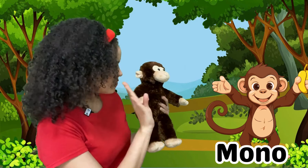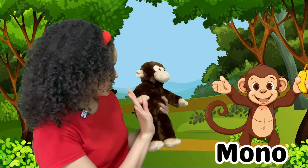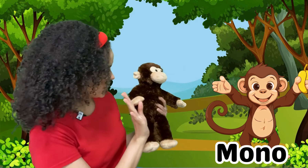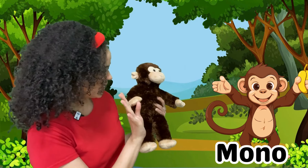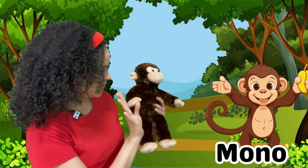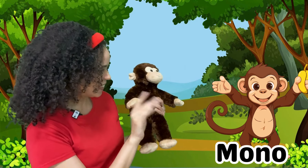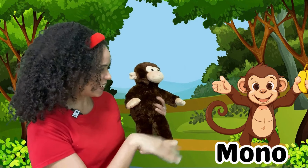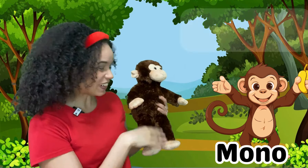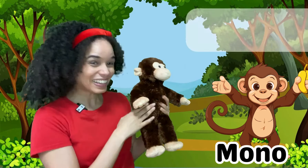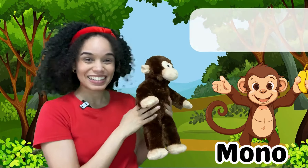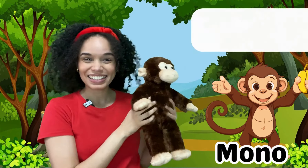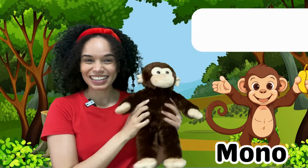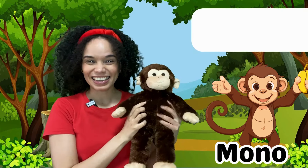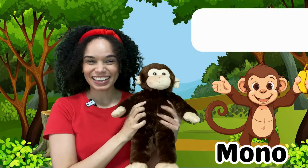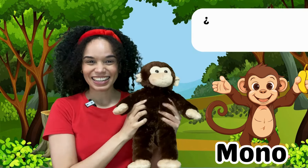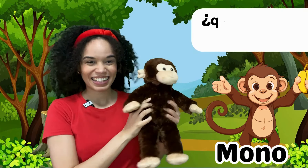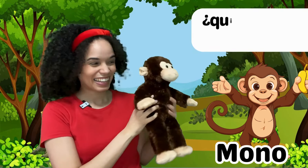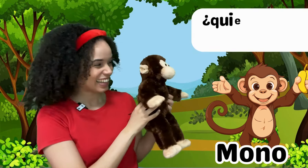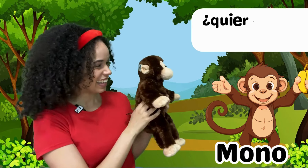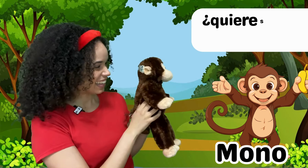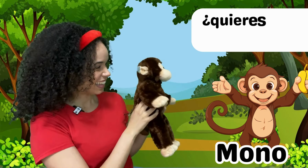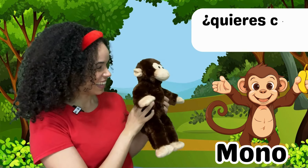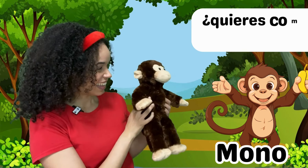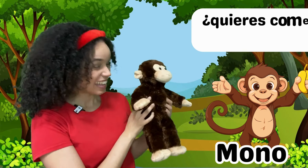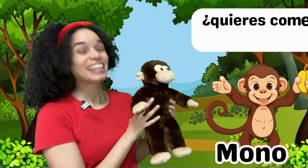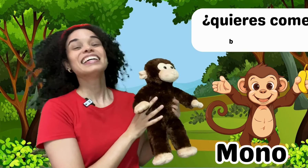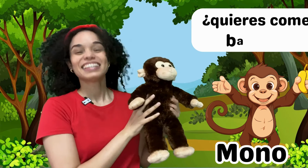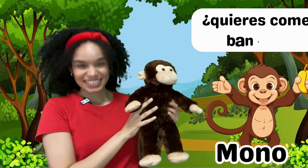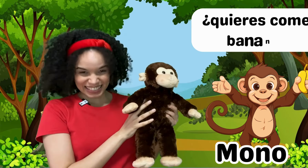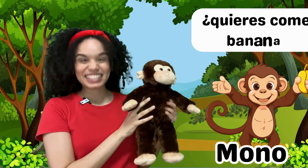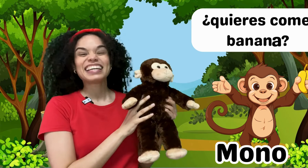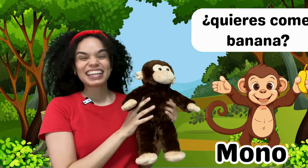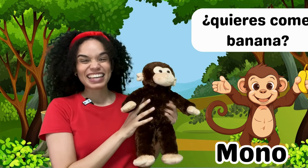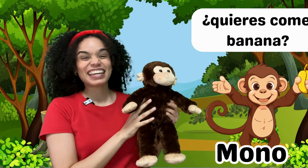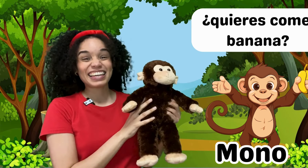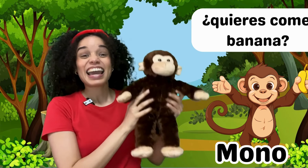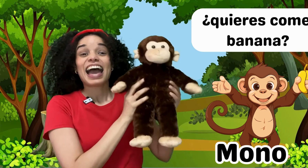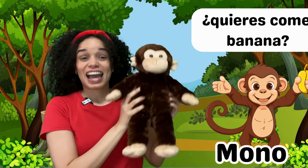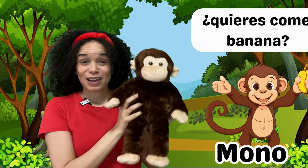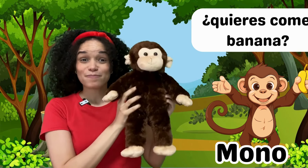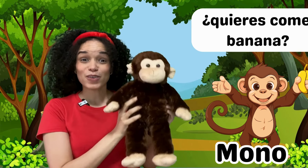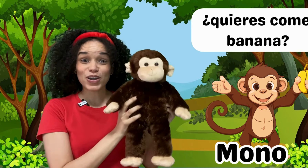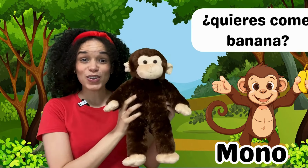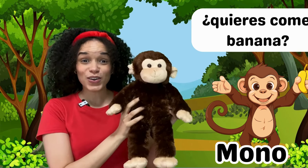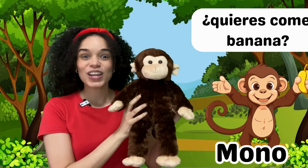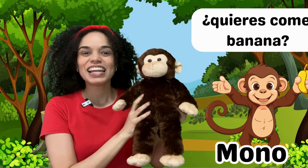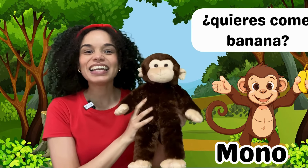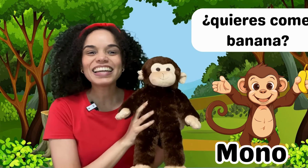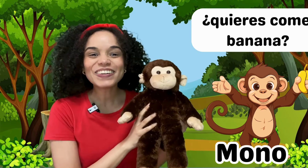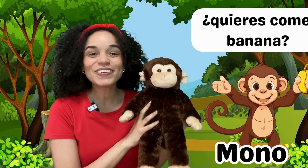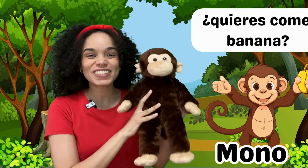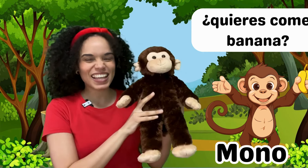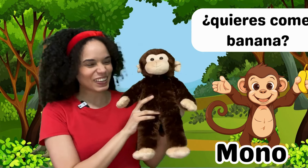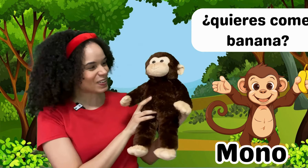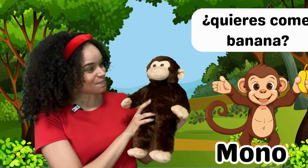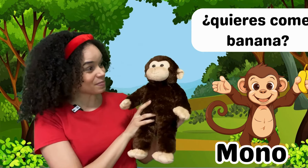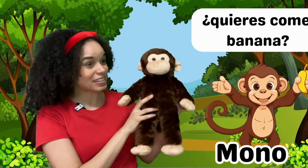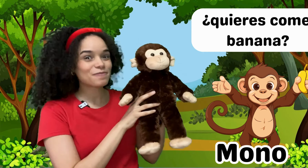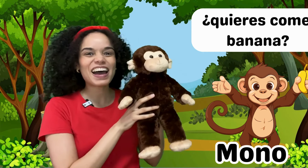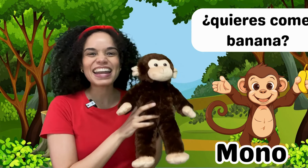mono qui eres quies comer banana sí a mono le gusta comer